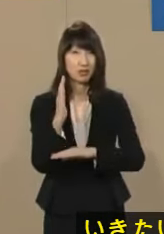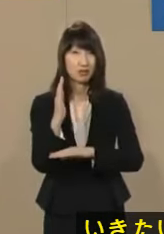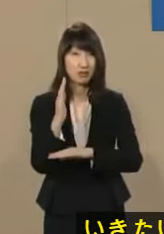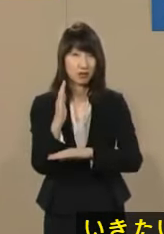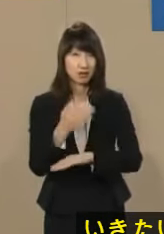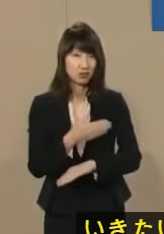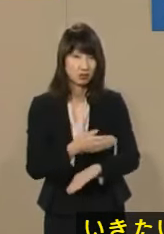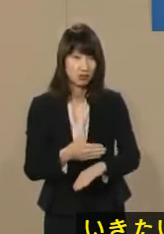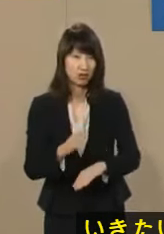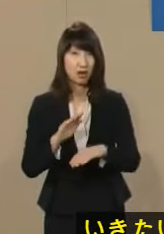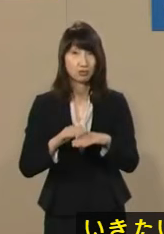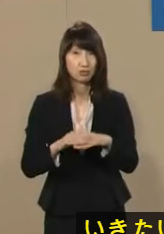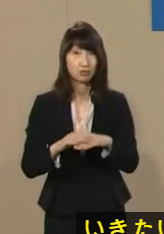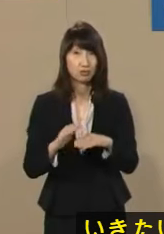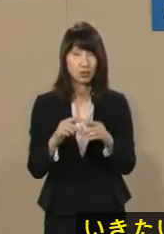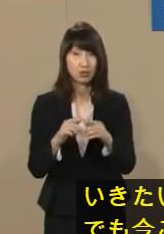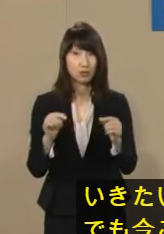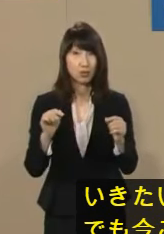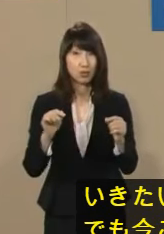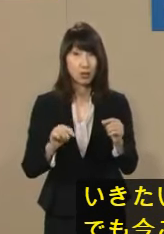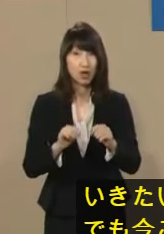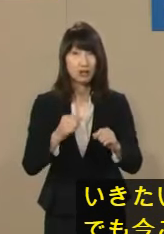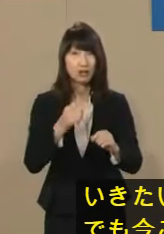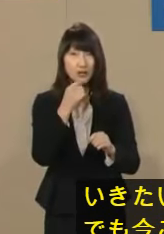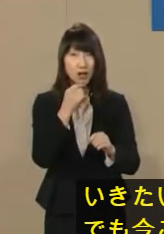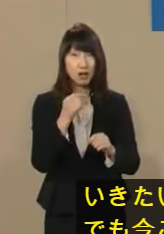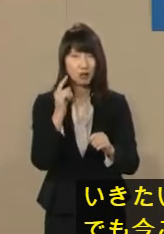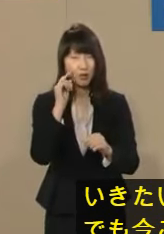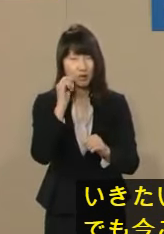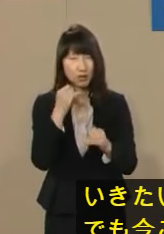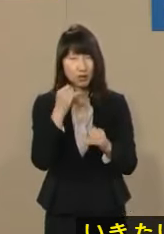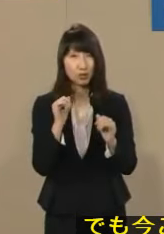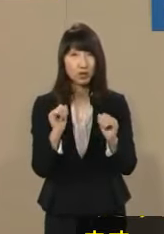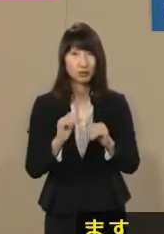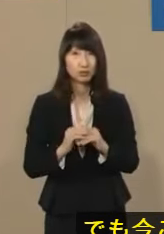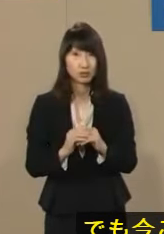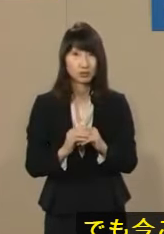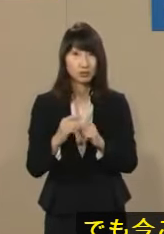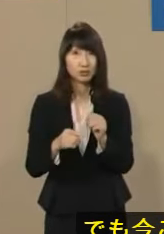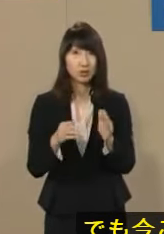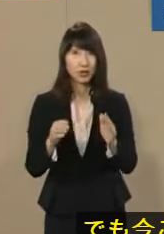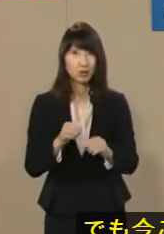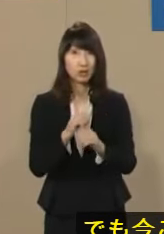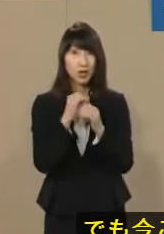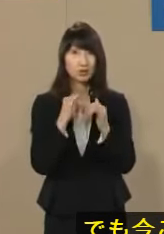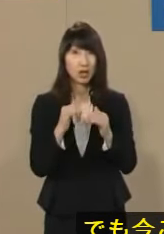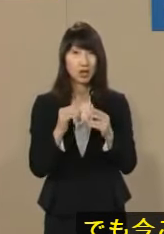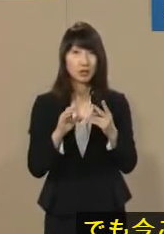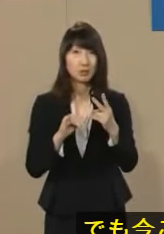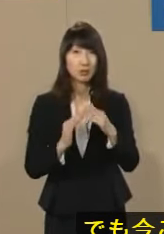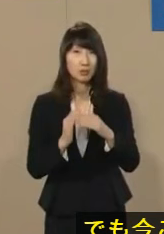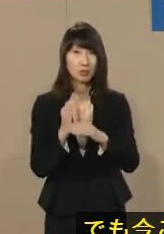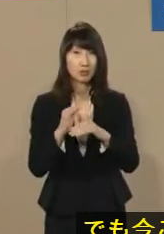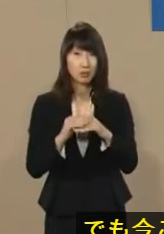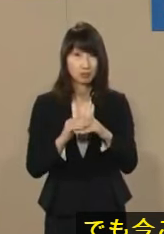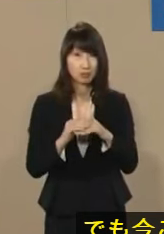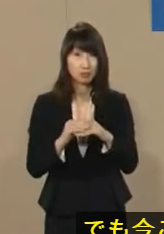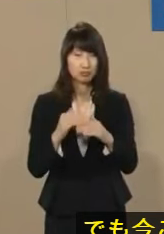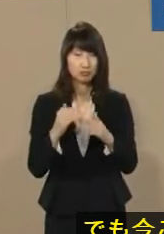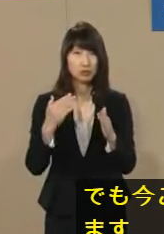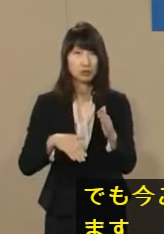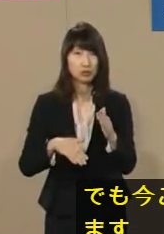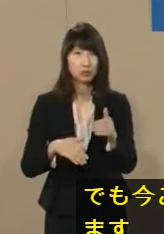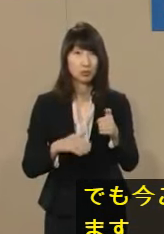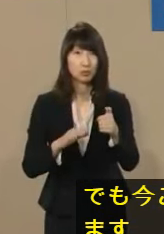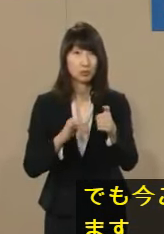も今この国では生きたいとすら思えない人々が多くいます。1年間の自殺者2万人を超え、未遂だけでも